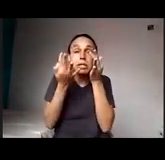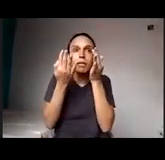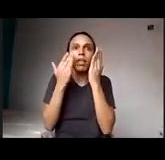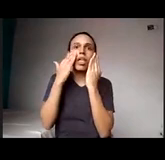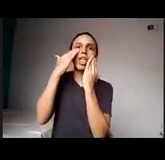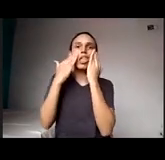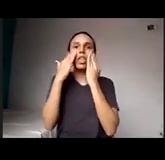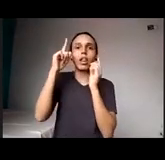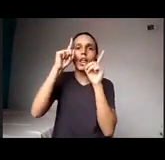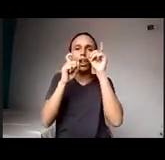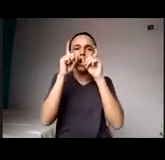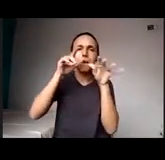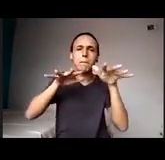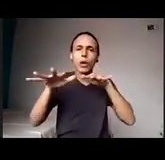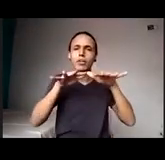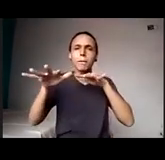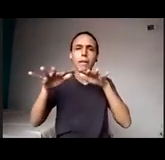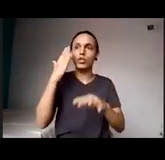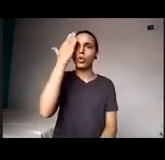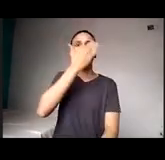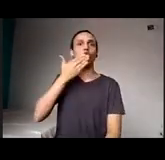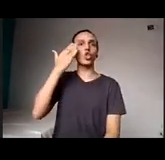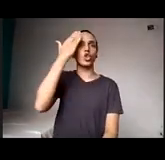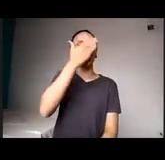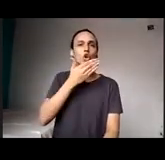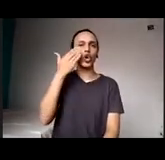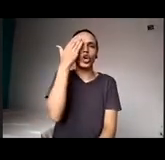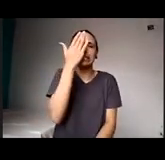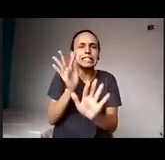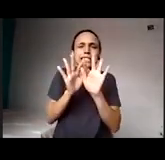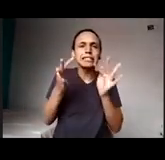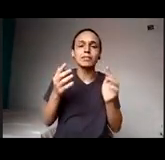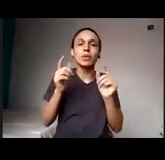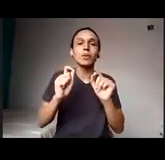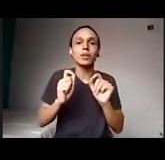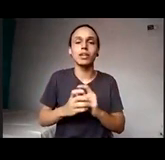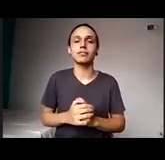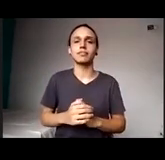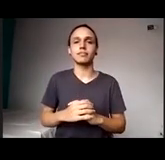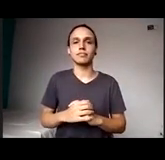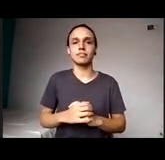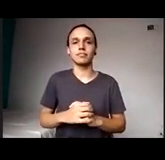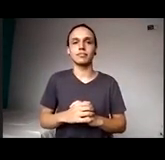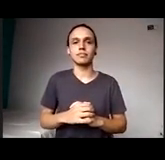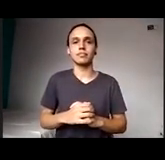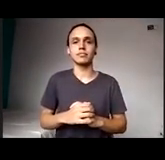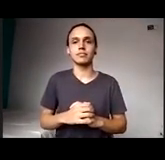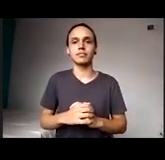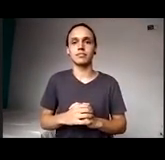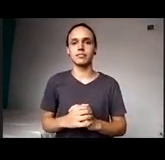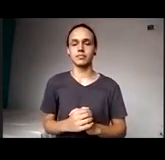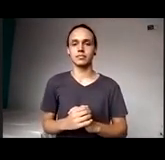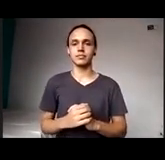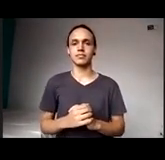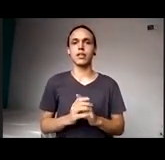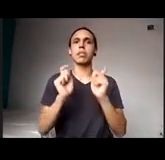micromovimentações faciais vão dar chance para rechar o seu verbal